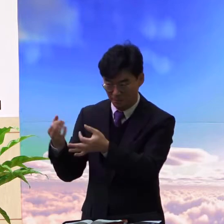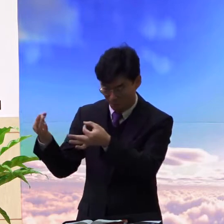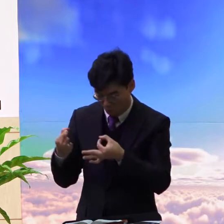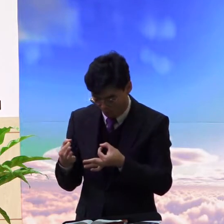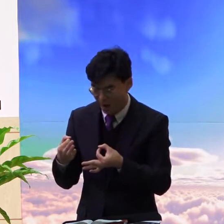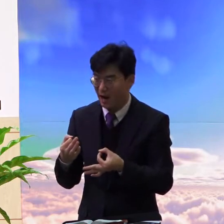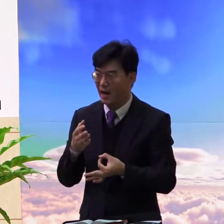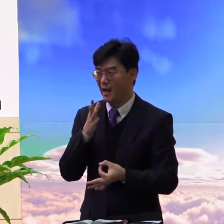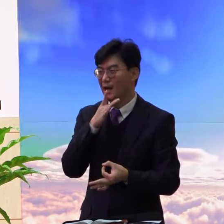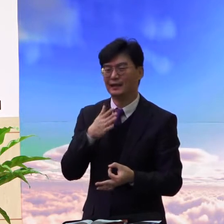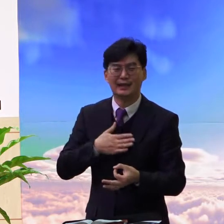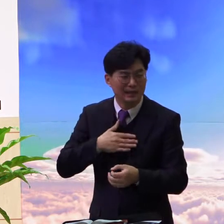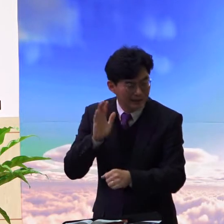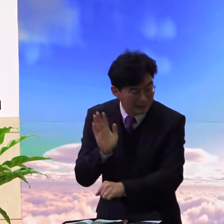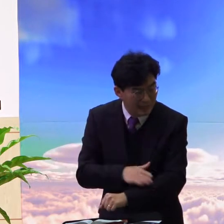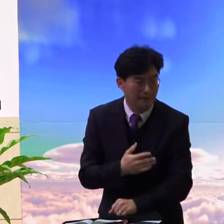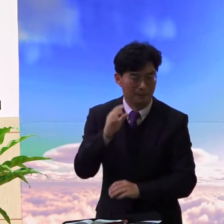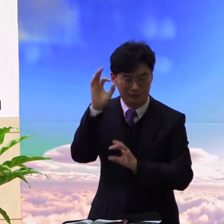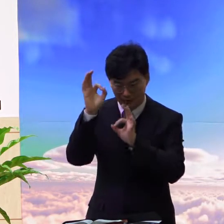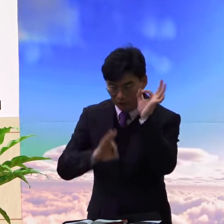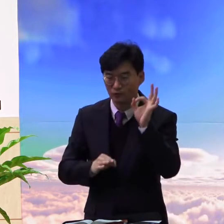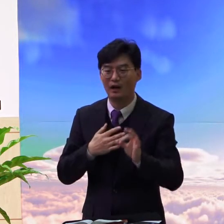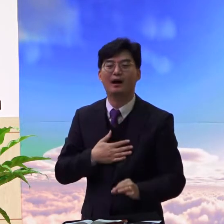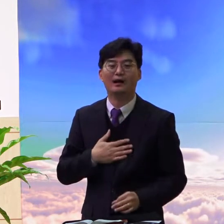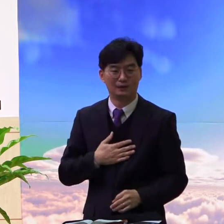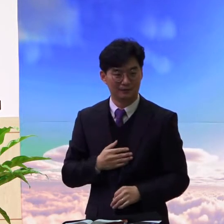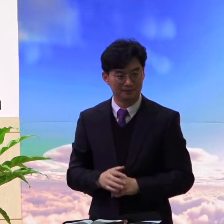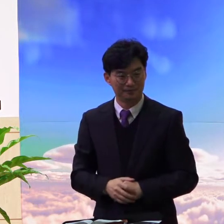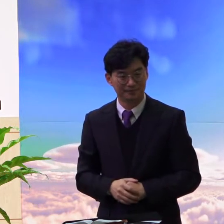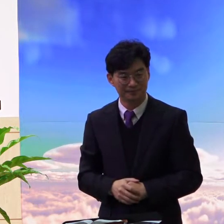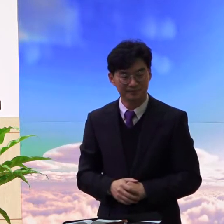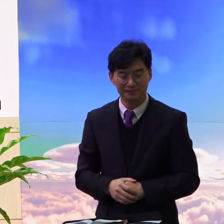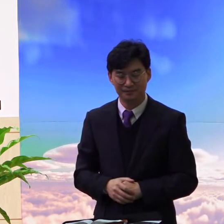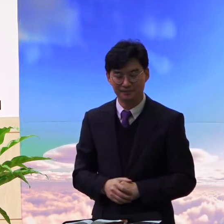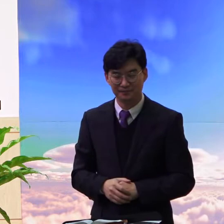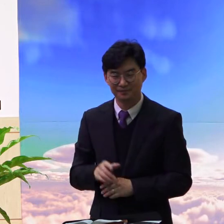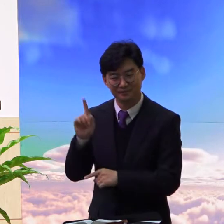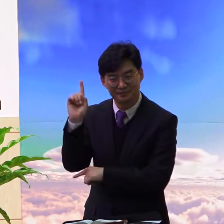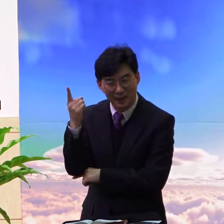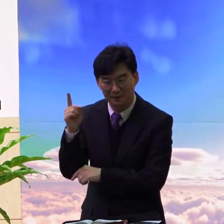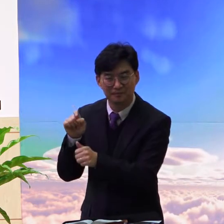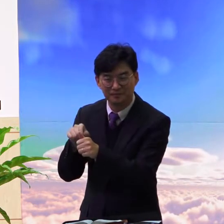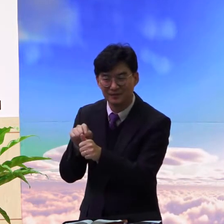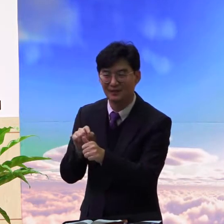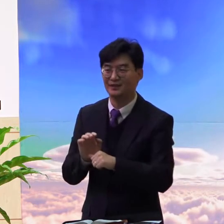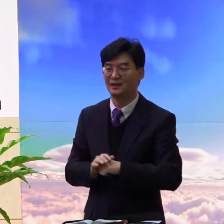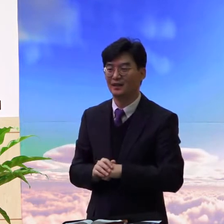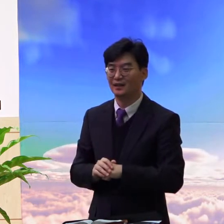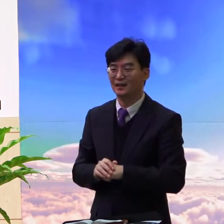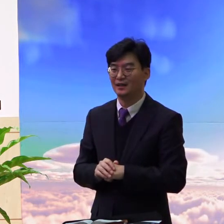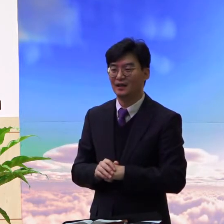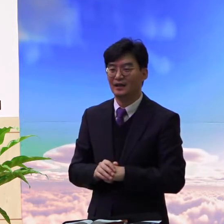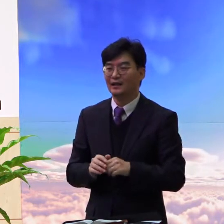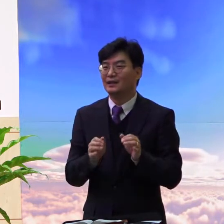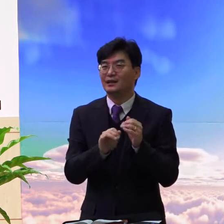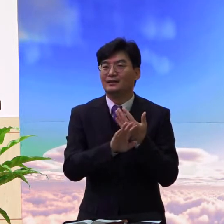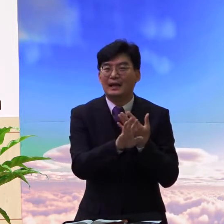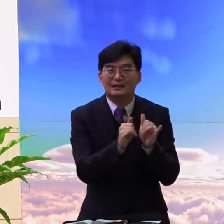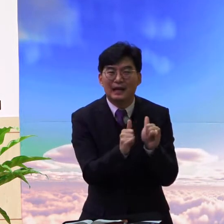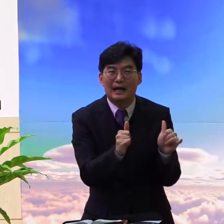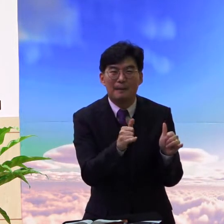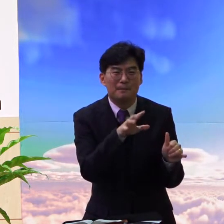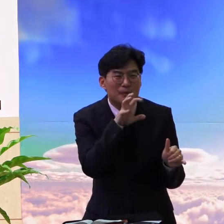사람인가를 먼저 살펴보았습니다. 그리고 그는 그 속에서 다시 하나님을 바라보면서